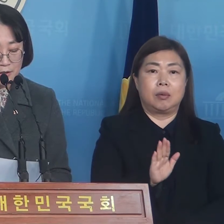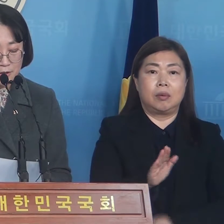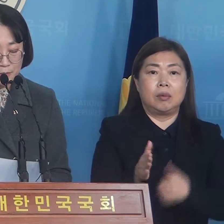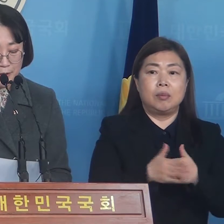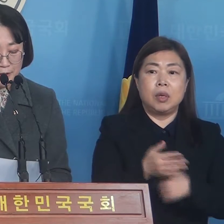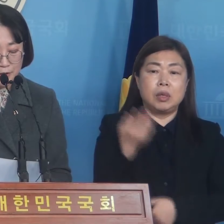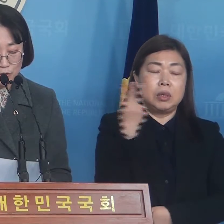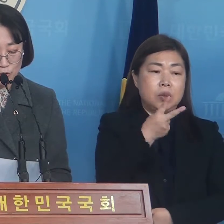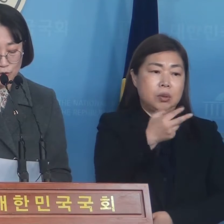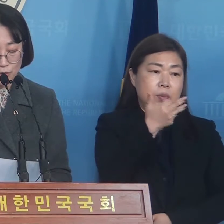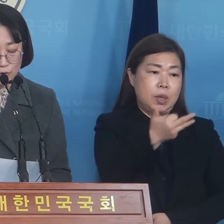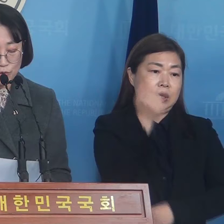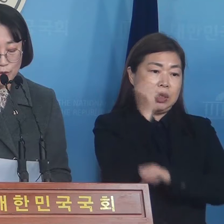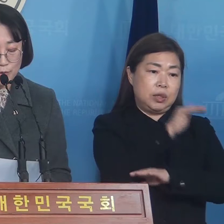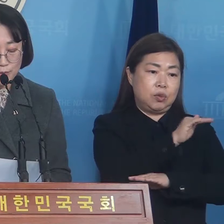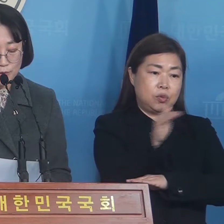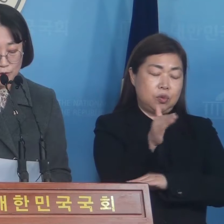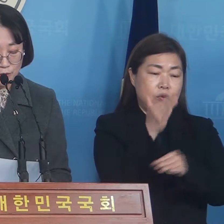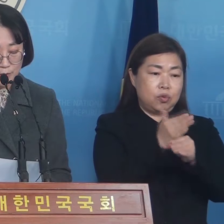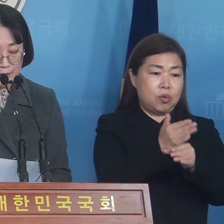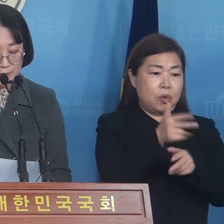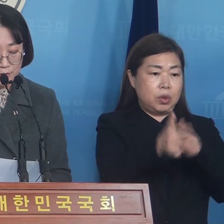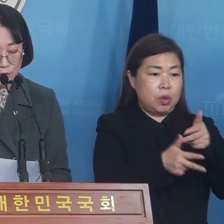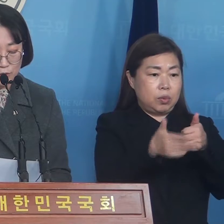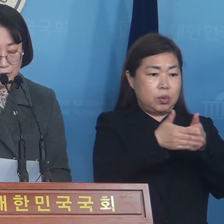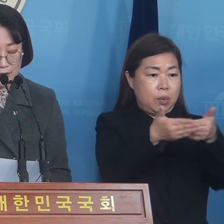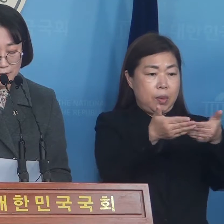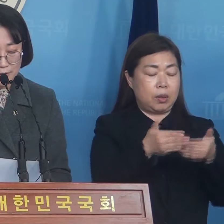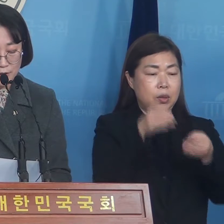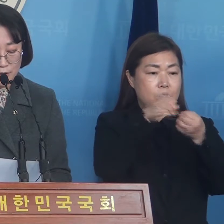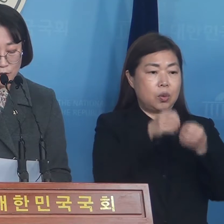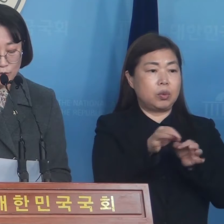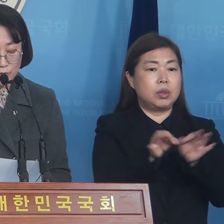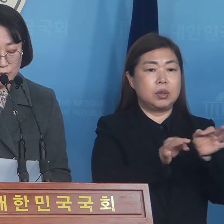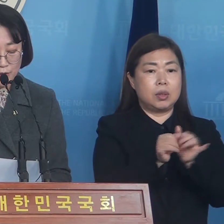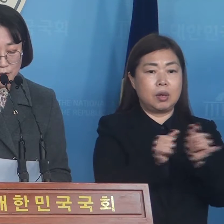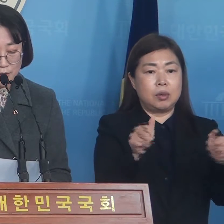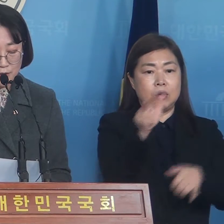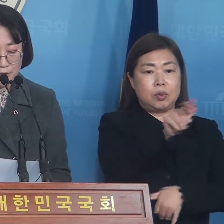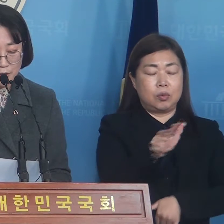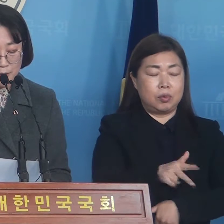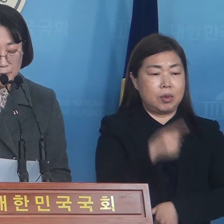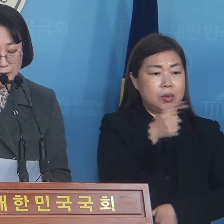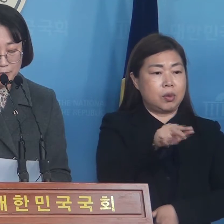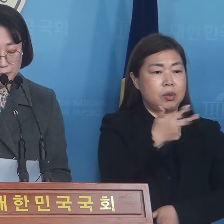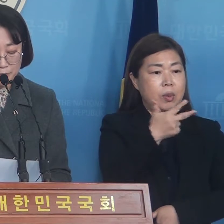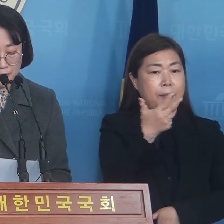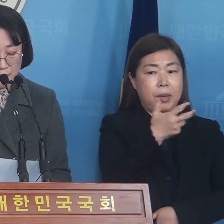지난 2018년 기준 중기부로부터 지원을 받은 전통시장은 전국